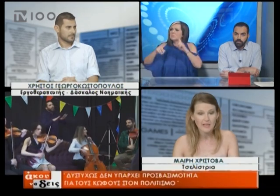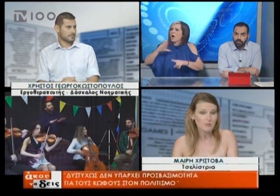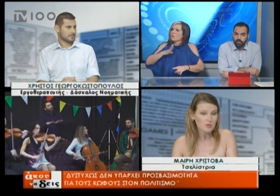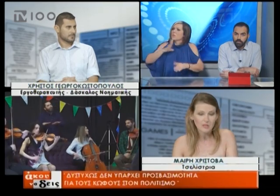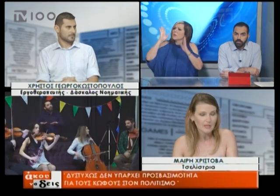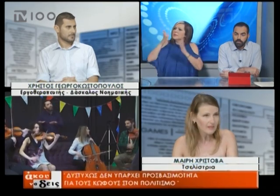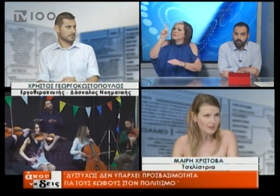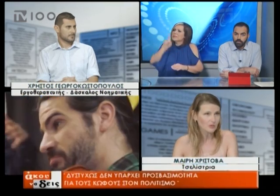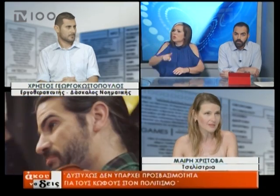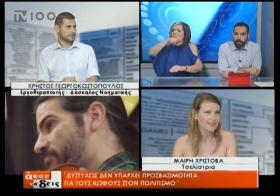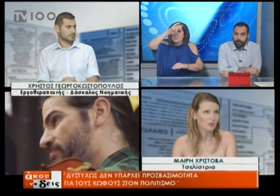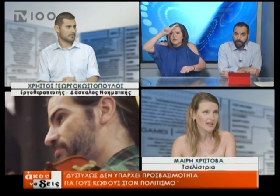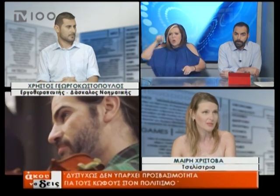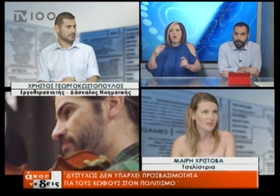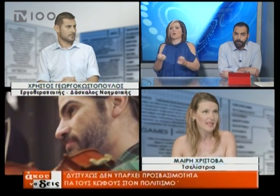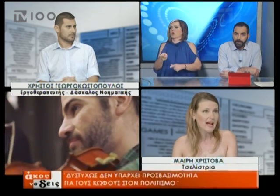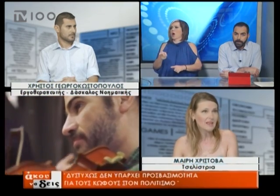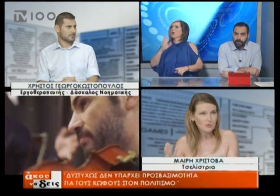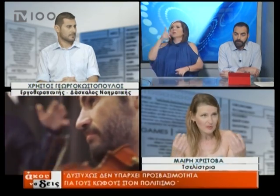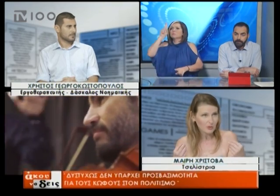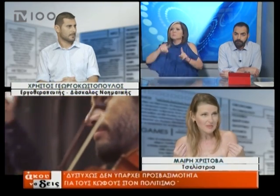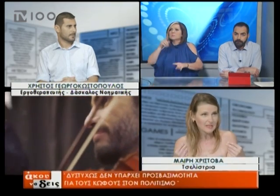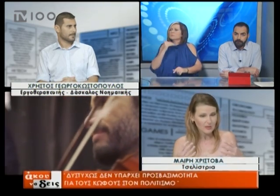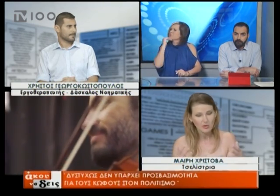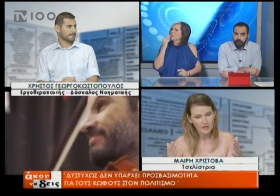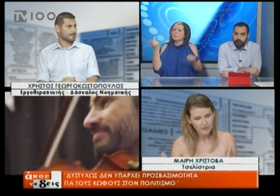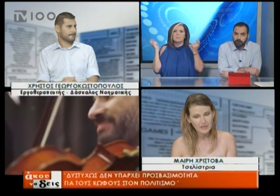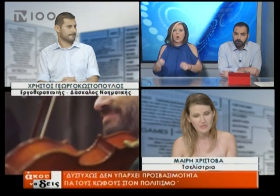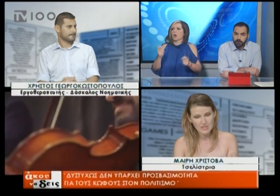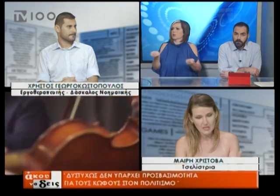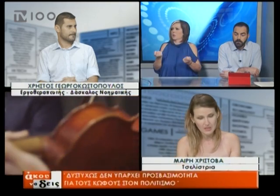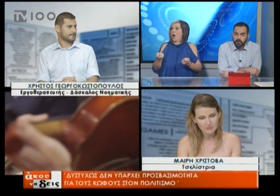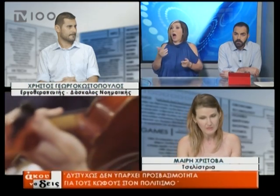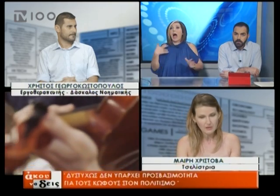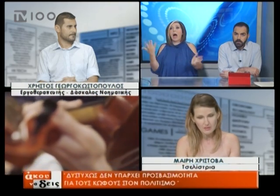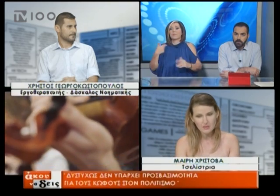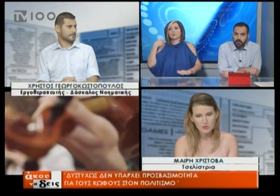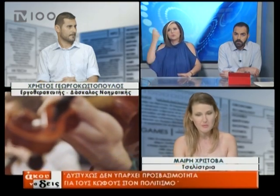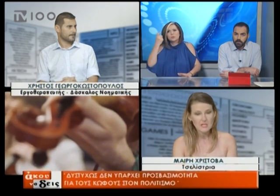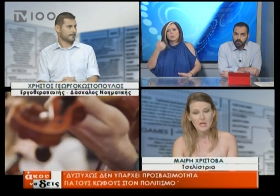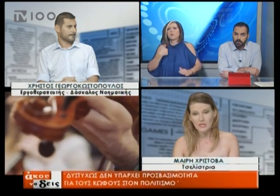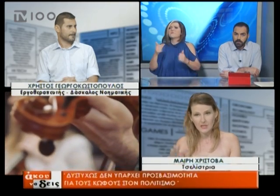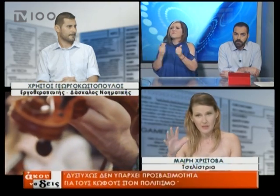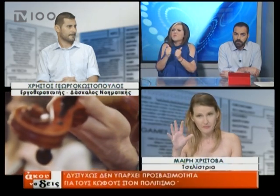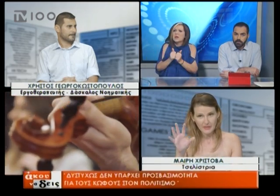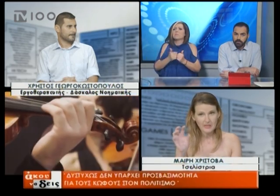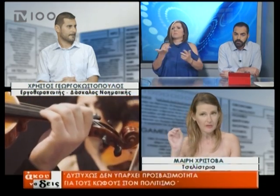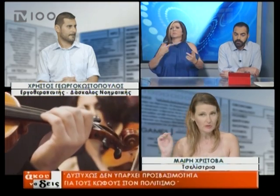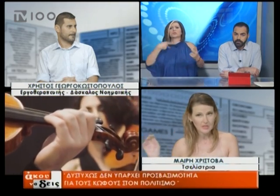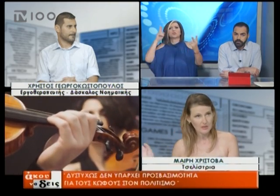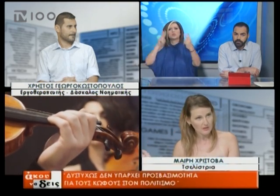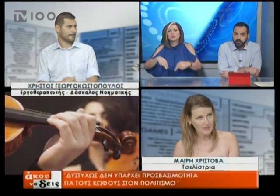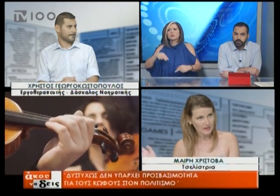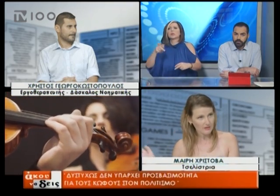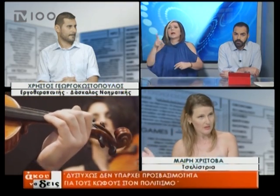για κάποιους να είναι αδύνατον να το κάνουν. Αν το σκεφτόμαστε, αν ξέρω, φίλοι μας και έτσι γνωστοί μας, για να καταλάβουν